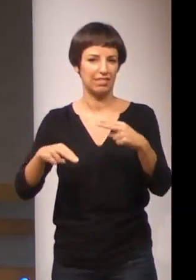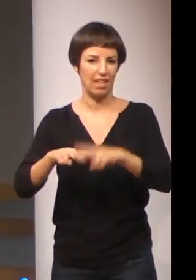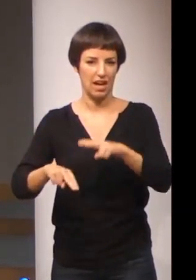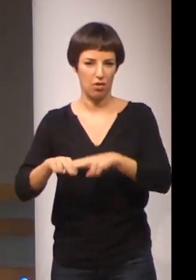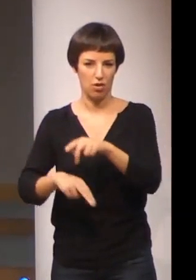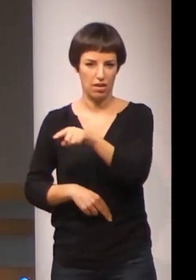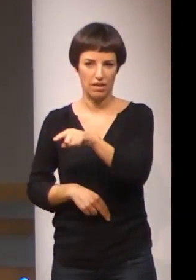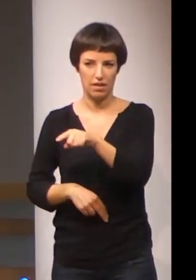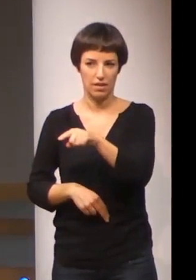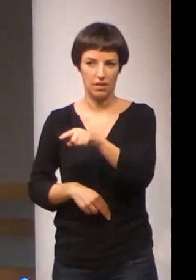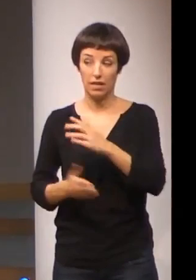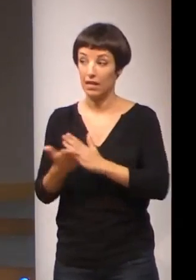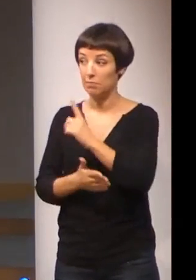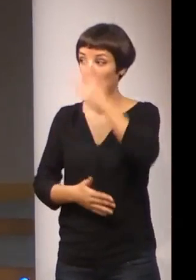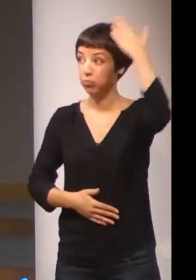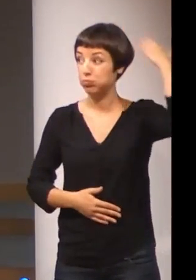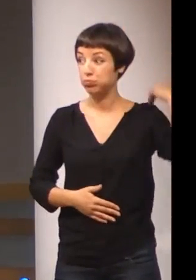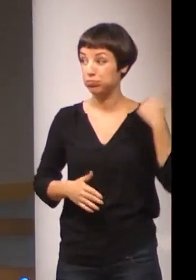Eso fue hace mucho tiempo.